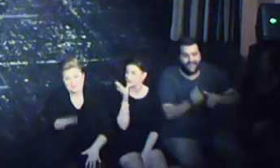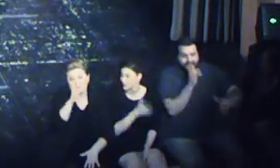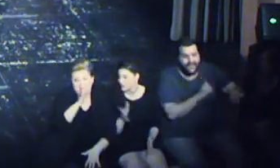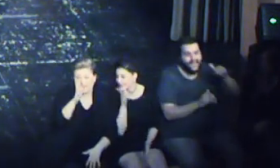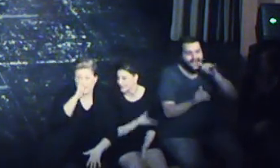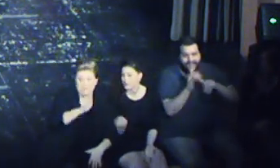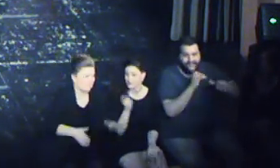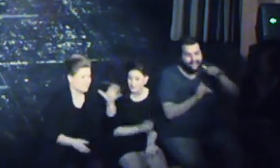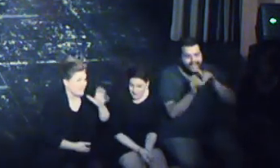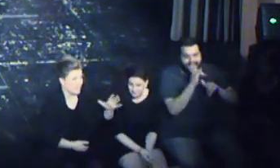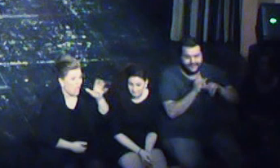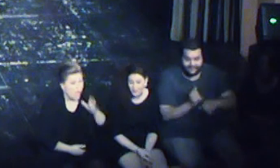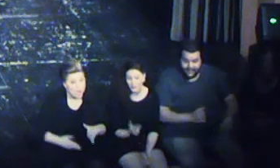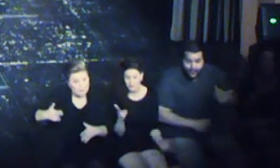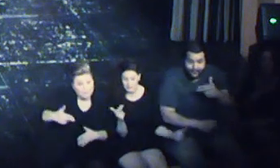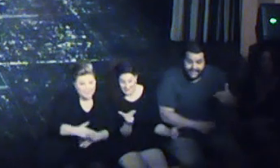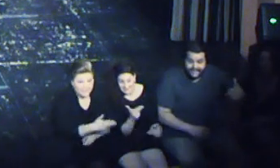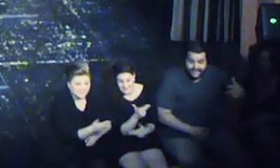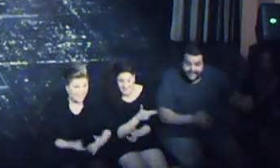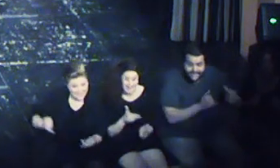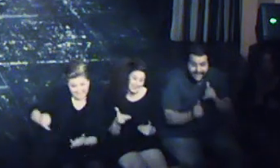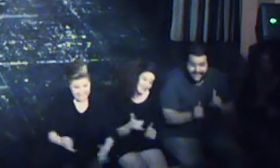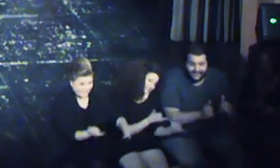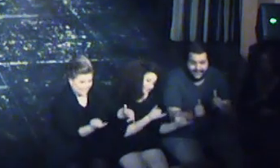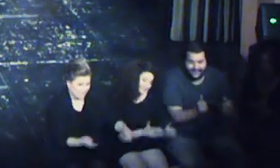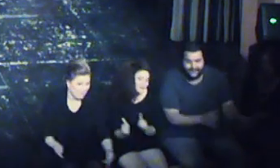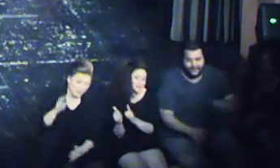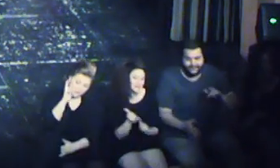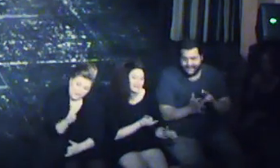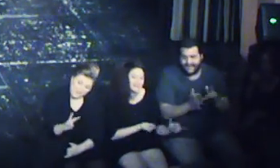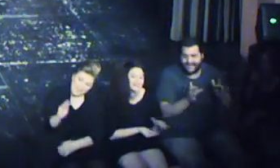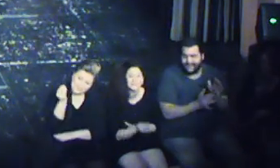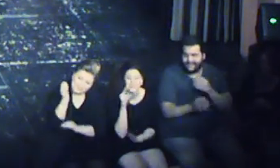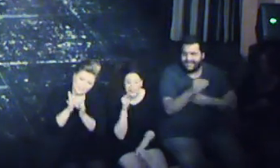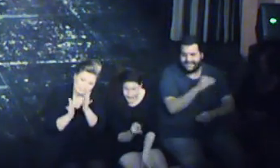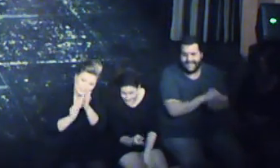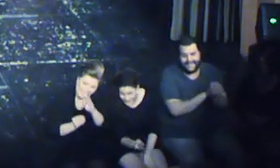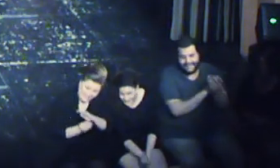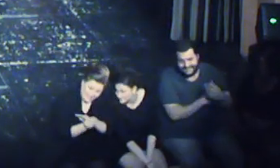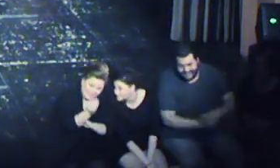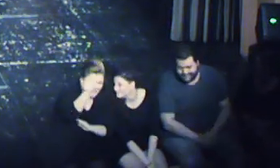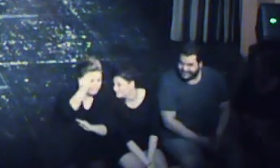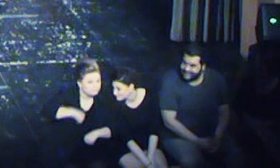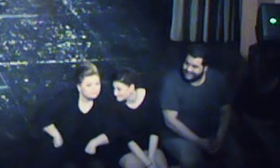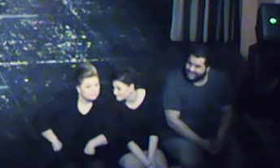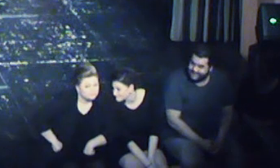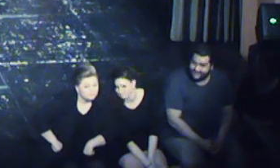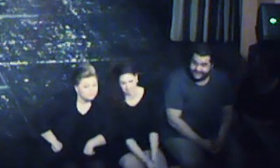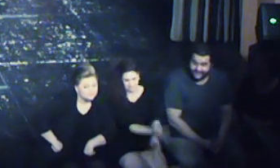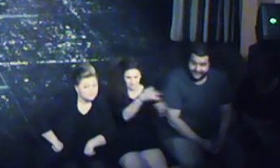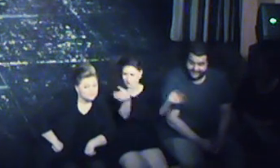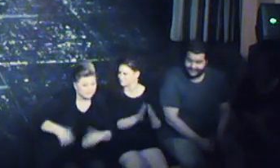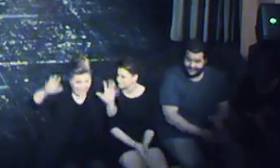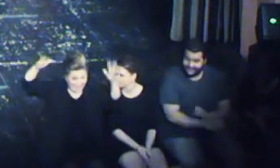Bebe, y vuelven a beber los peces en el río por ver a Dios nacer. ¡Correcto!